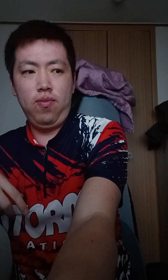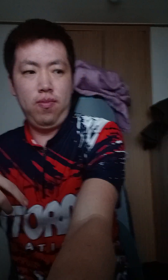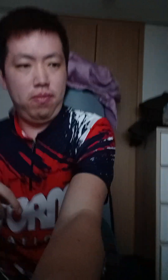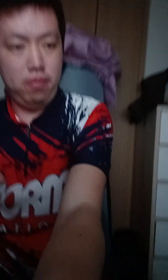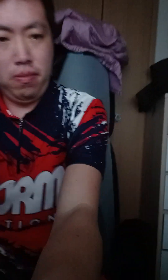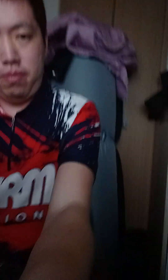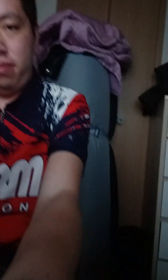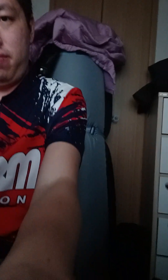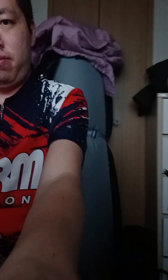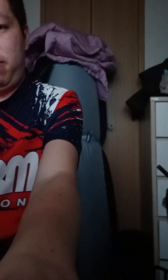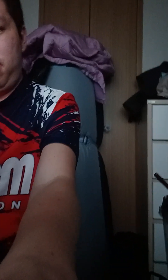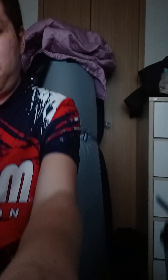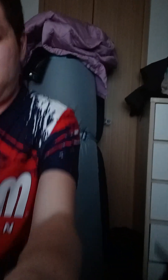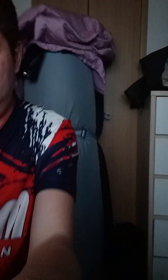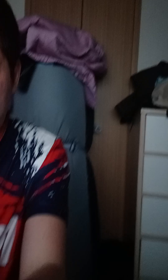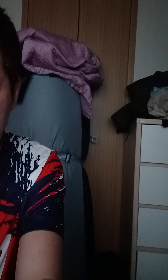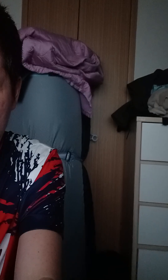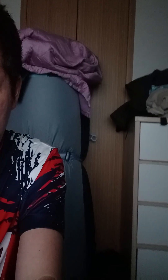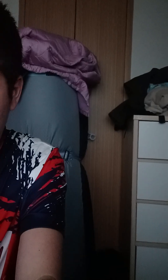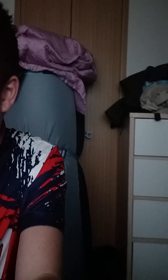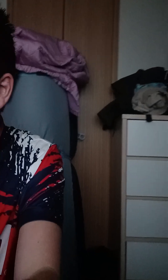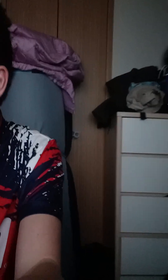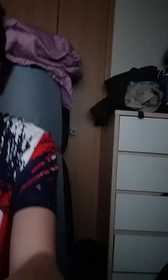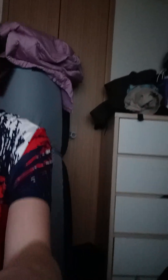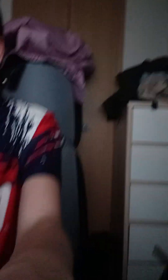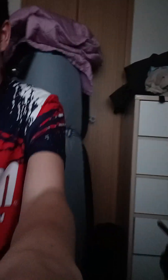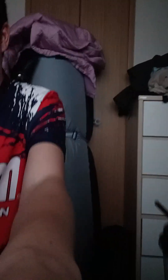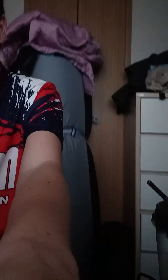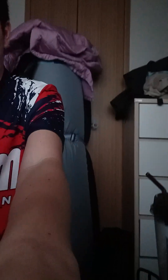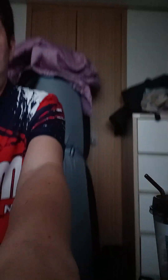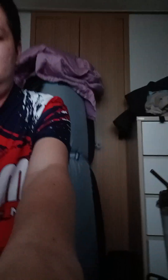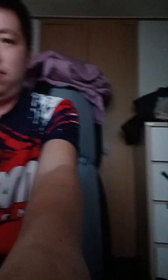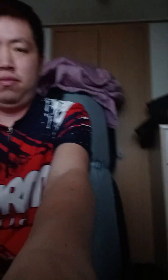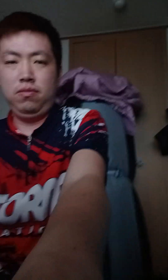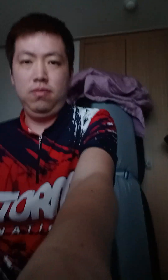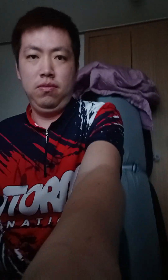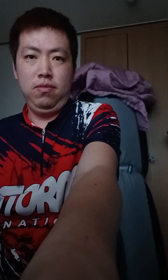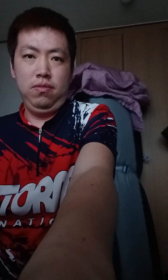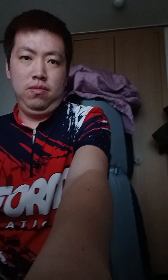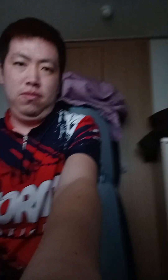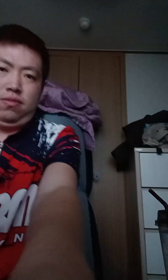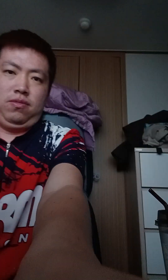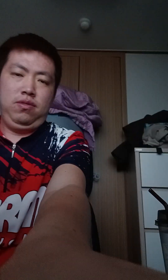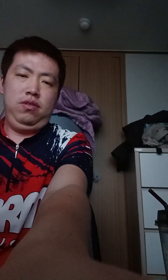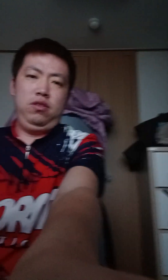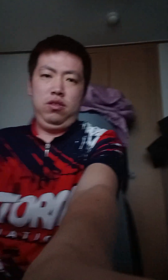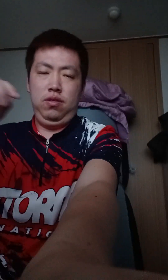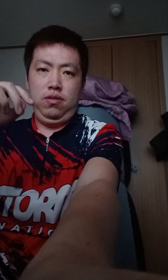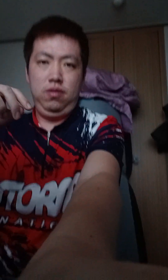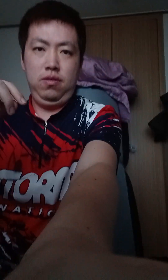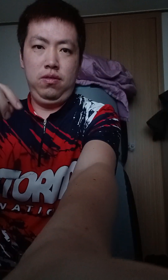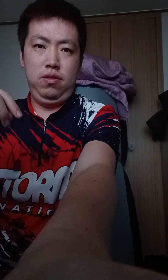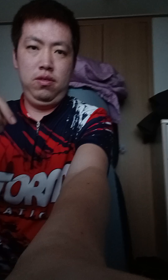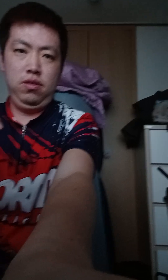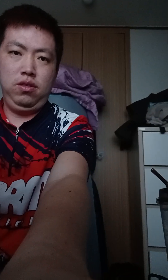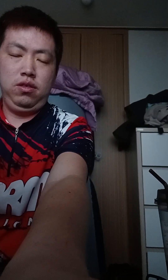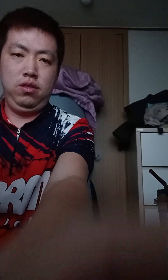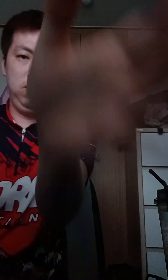나타납니다. 하지만 버스는 멈춰있지 않고 그대로 출발해 결국 아이를 치어 쓰러뜨리고 맙니다. 오전